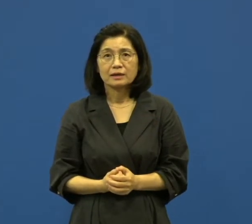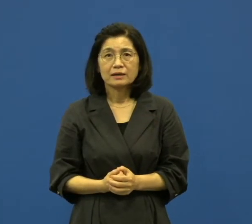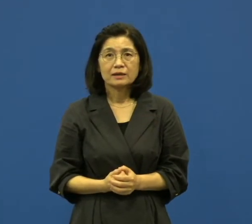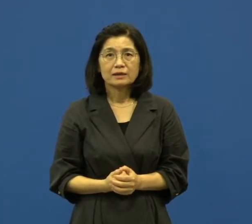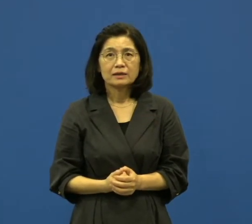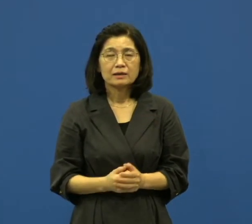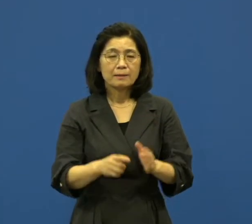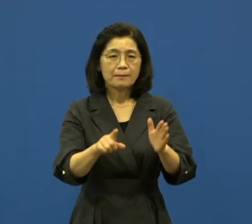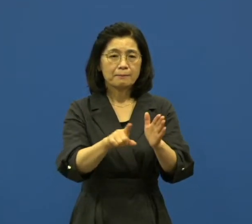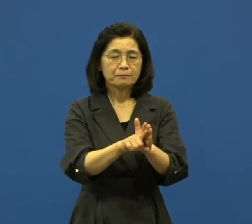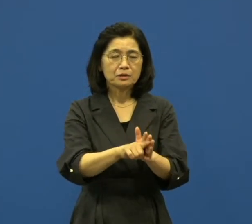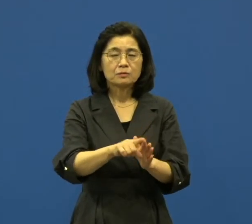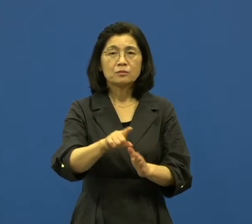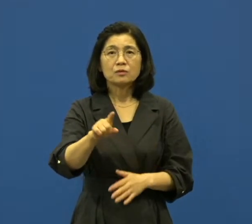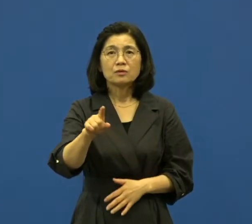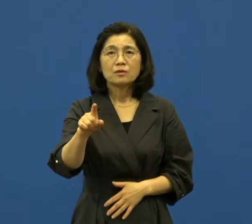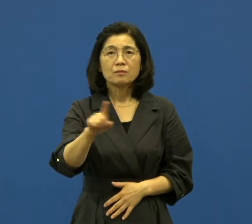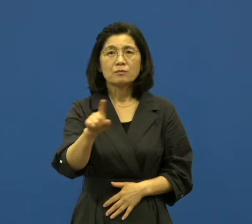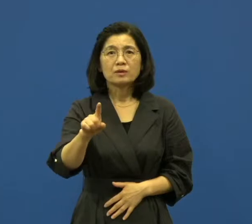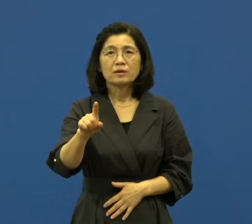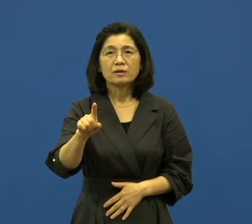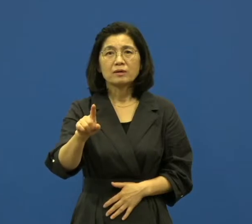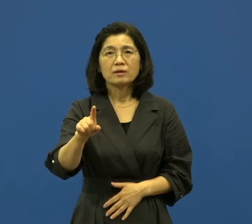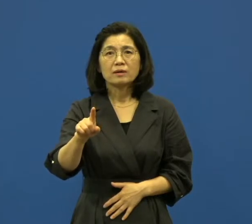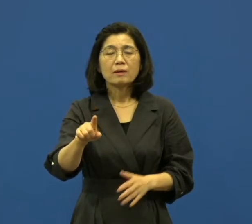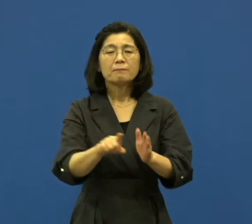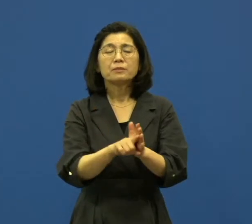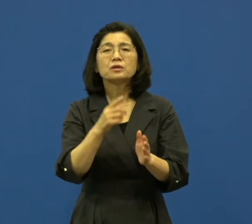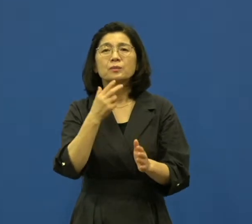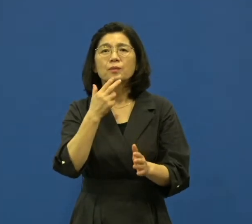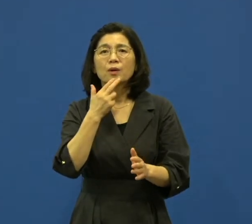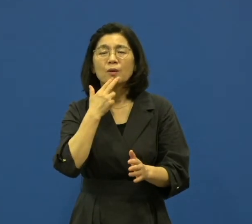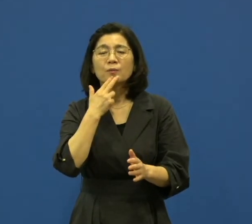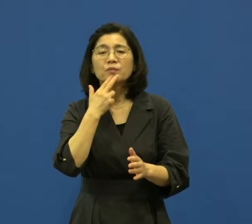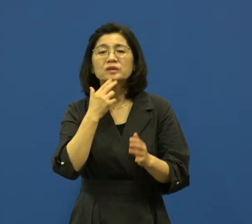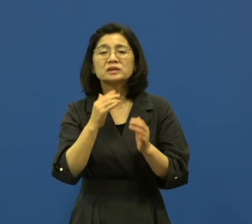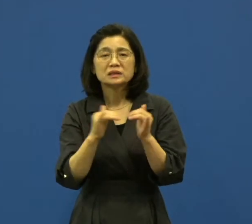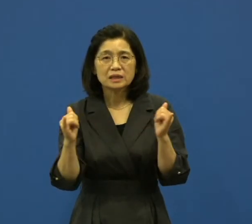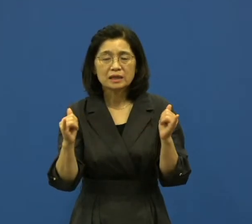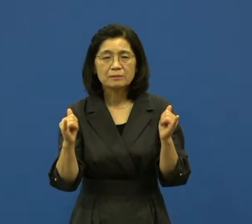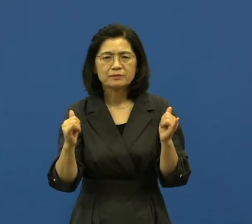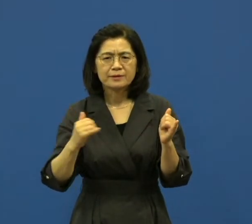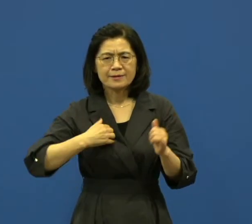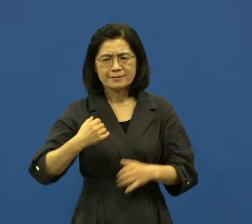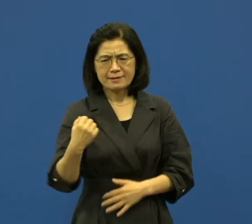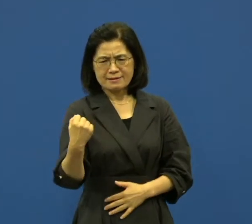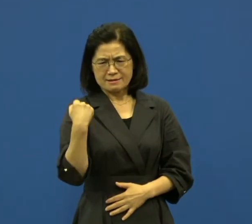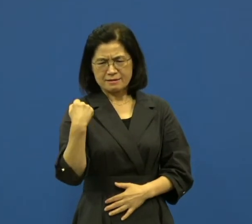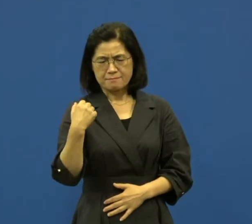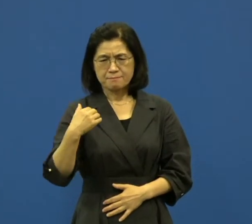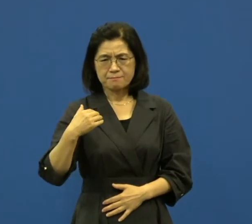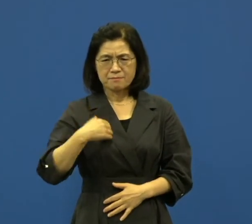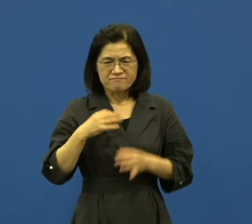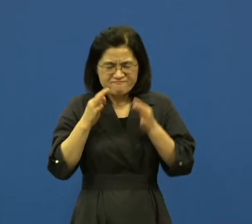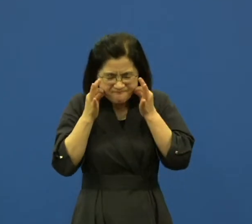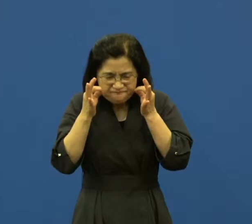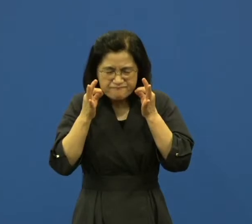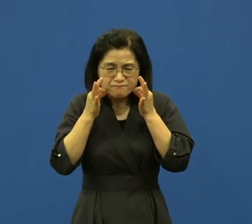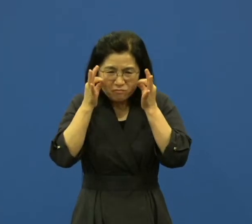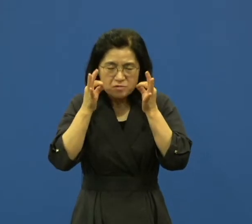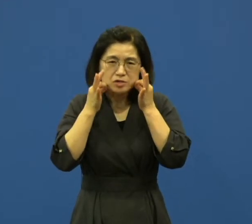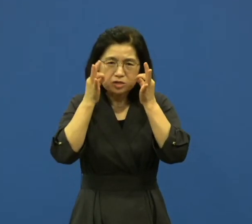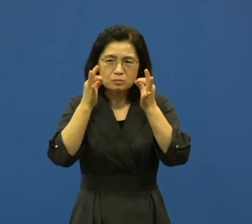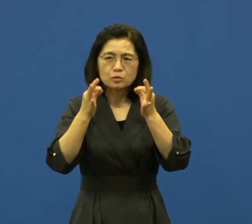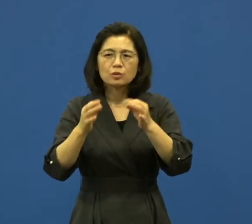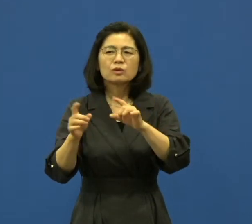여러분, 믿음은 배짱으로 사는 것과는 다릅니다. 믿음이 없는 사람들은 그냥 자기 힘으로, 자기 배짱으로, 오기로, 자기